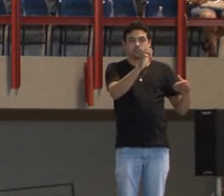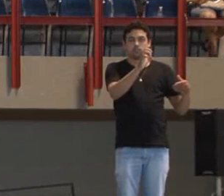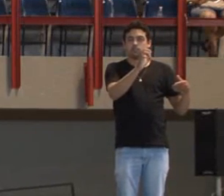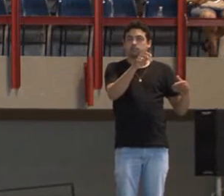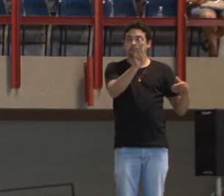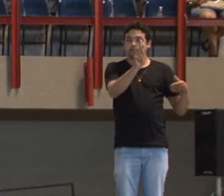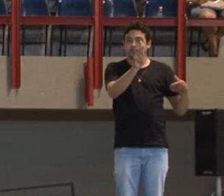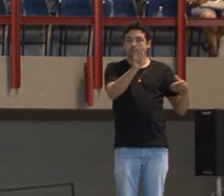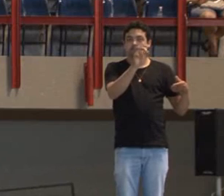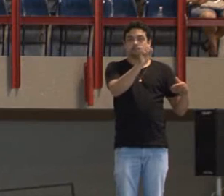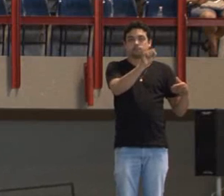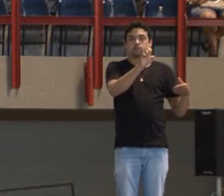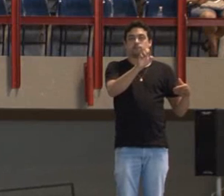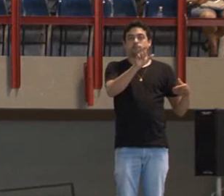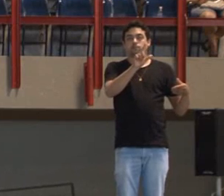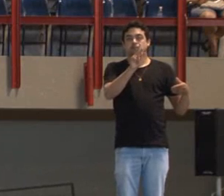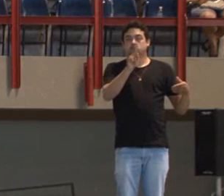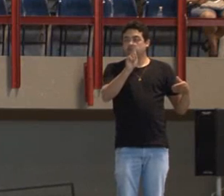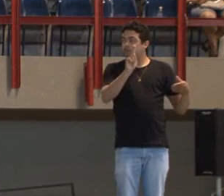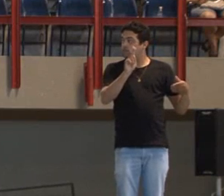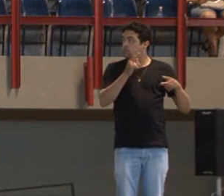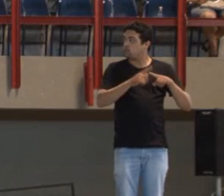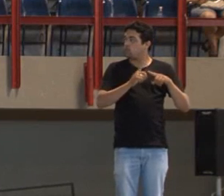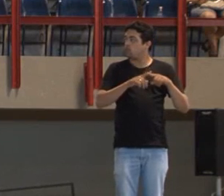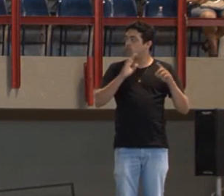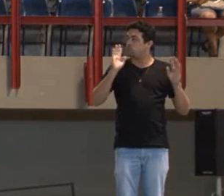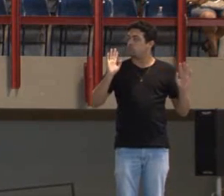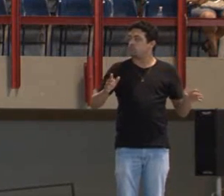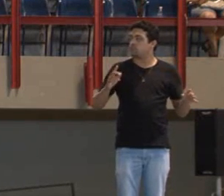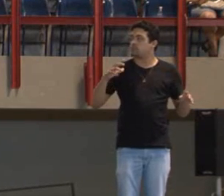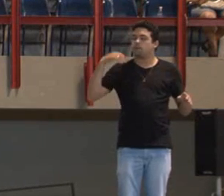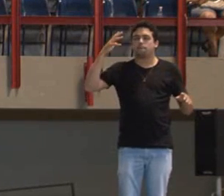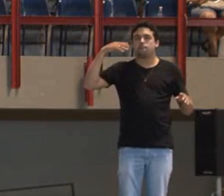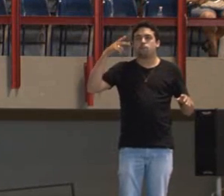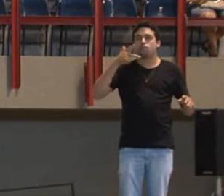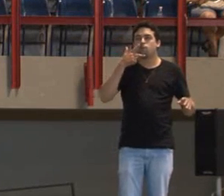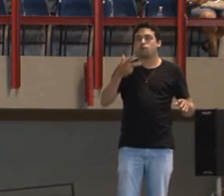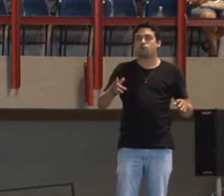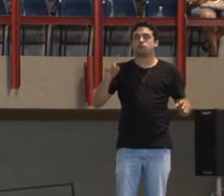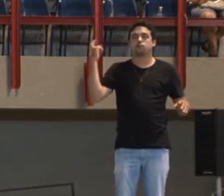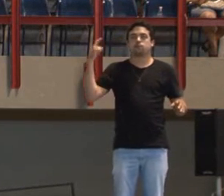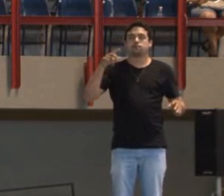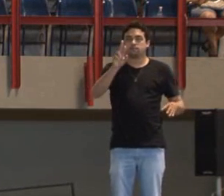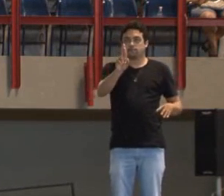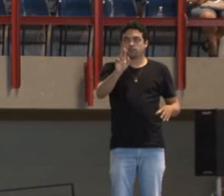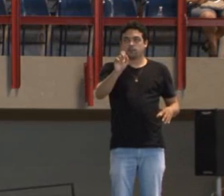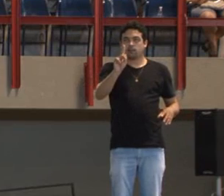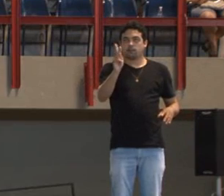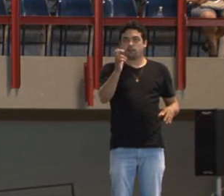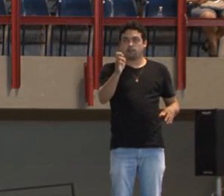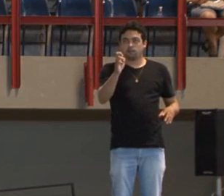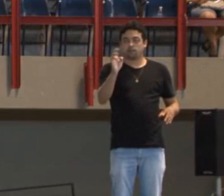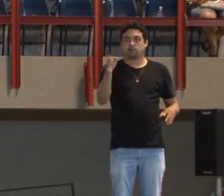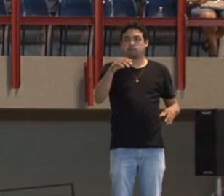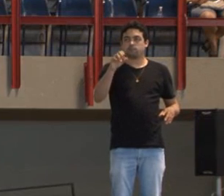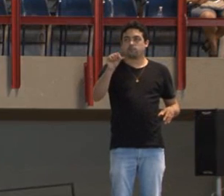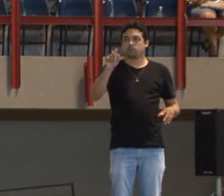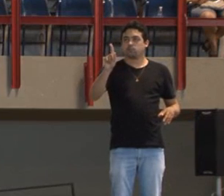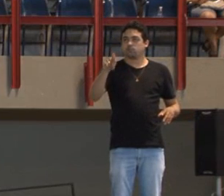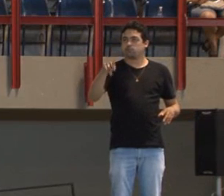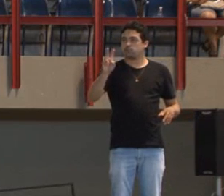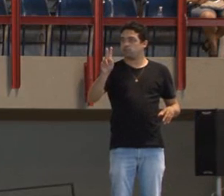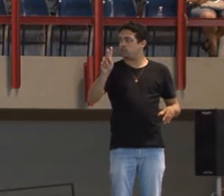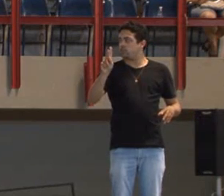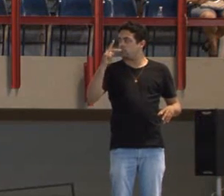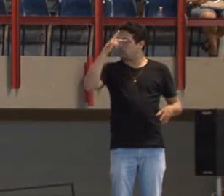não é estranha, porque a música da moda um tempo desse era um tal de Harlem Shake, que o povo ficava